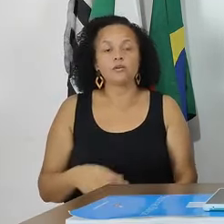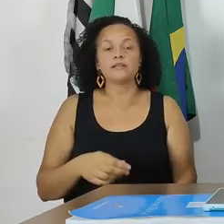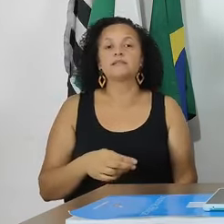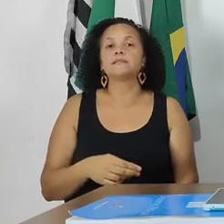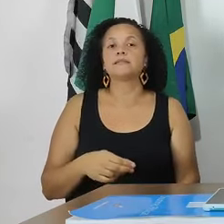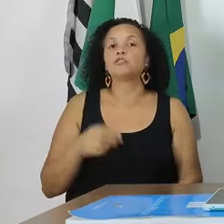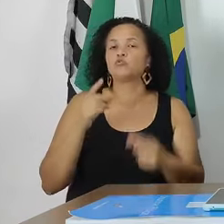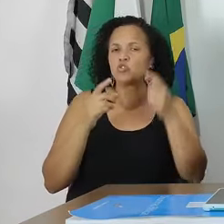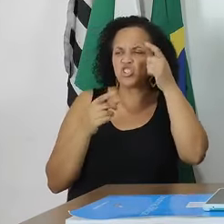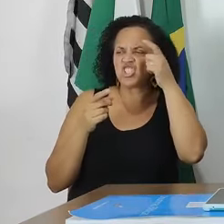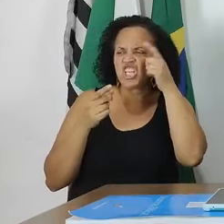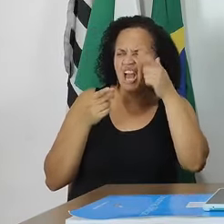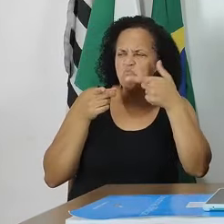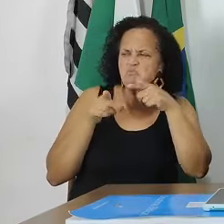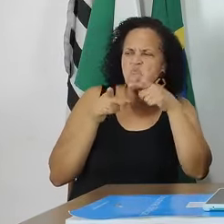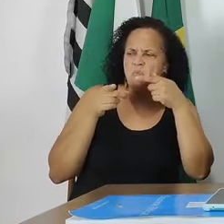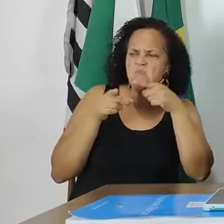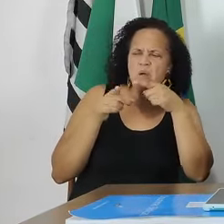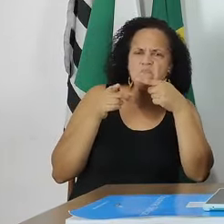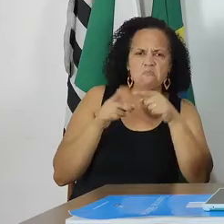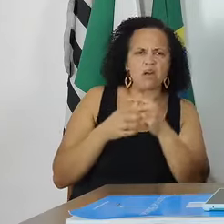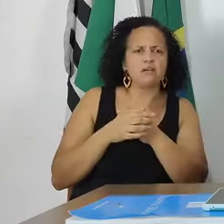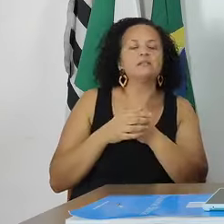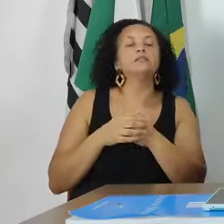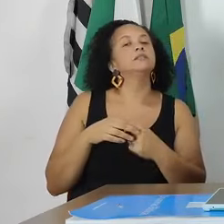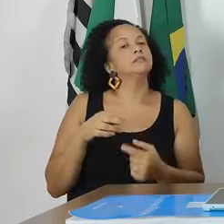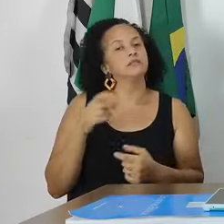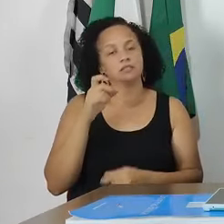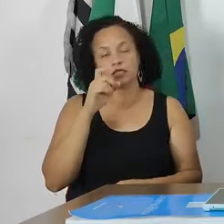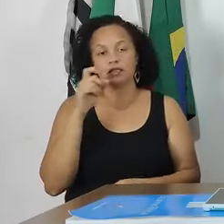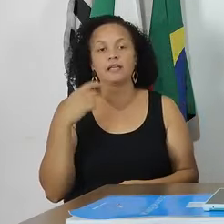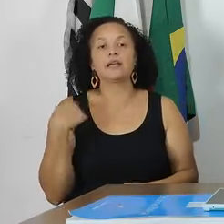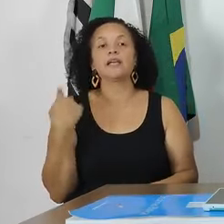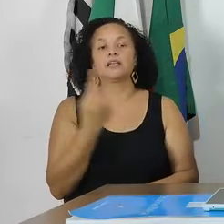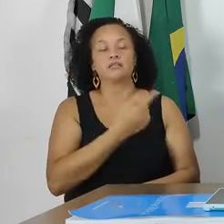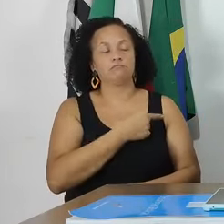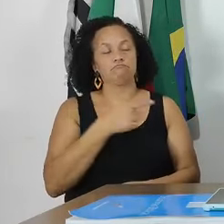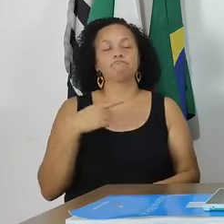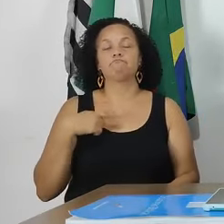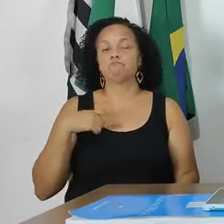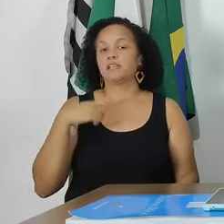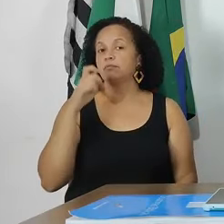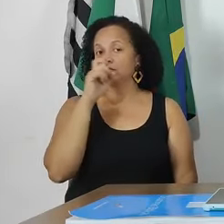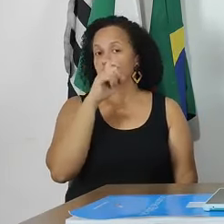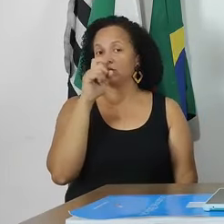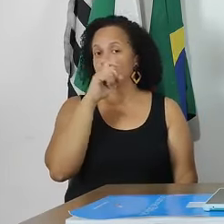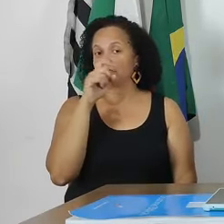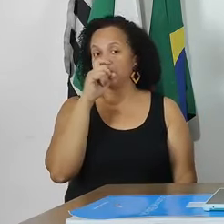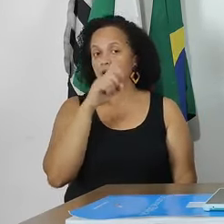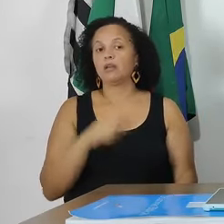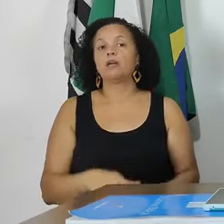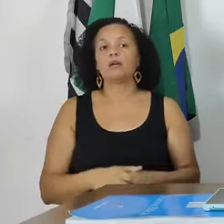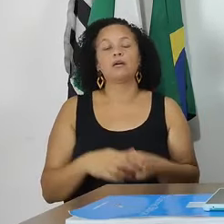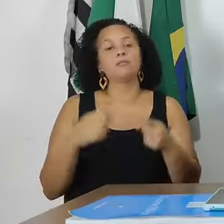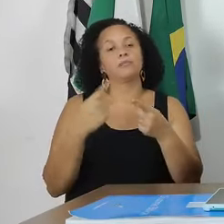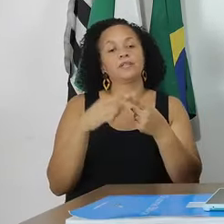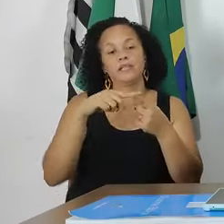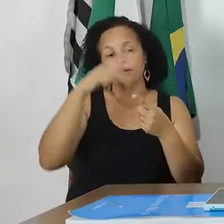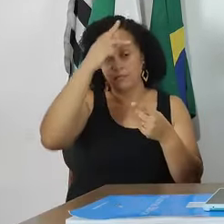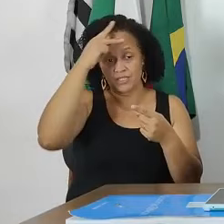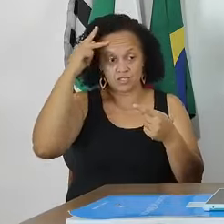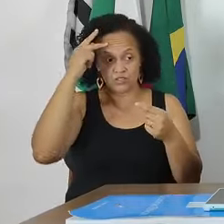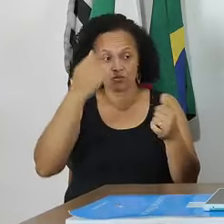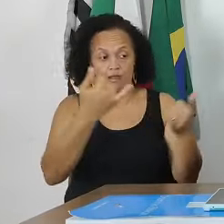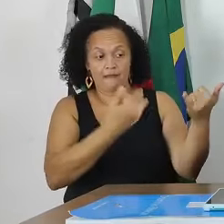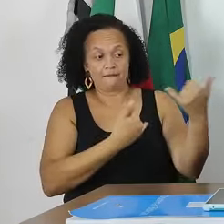né? Então, por isso é importante a gente ter a nossa intimidade com o Senhor, buscar do Senhor, buscar